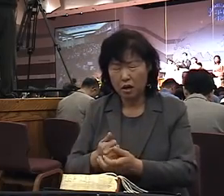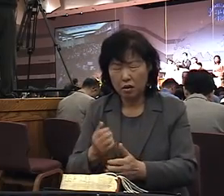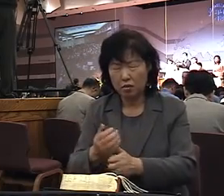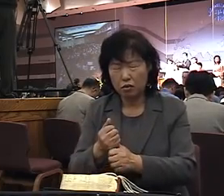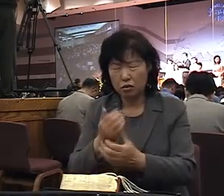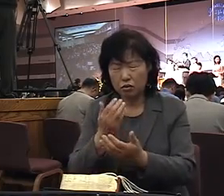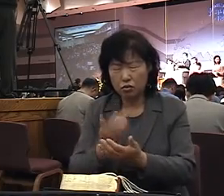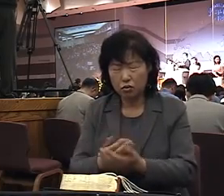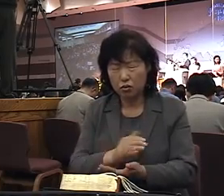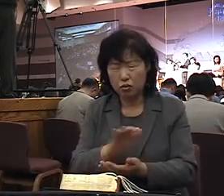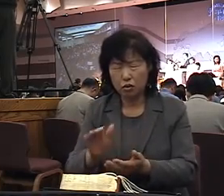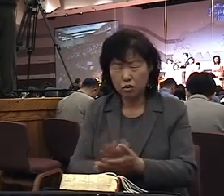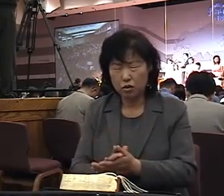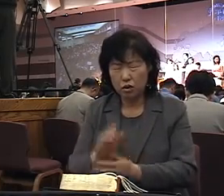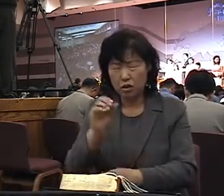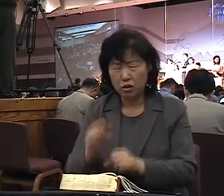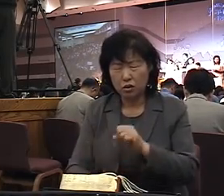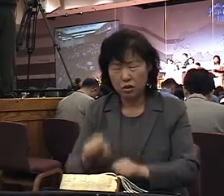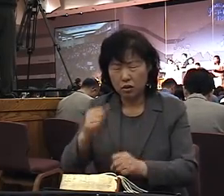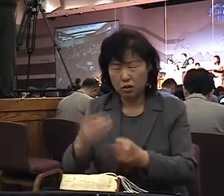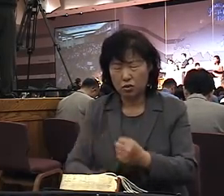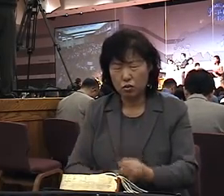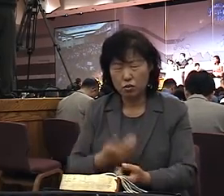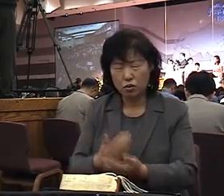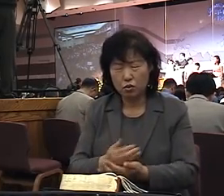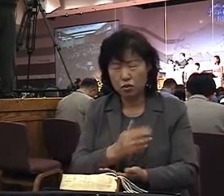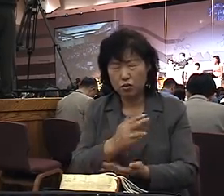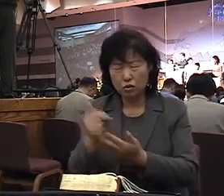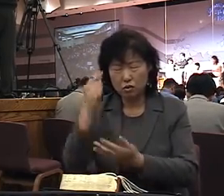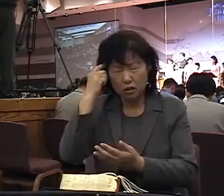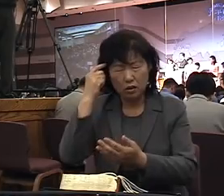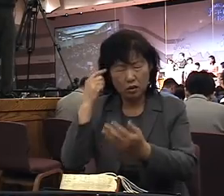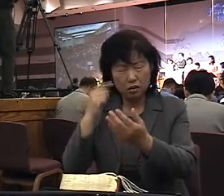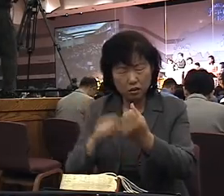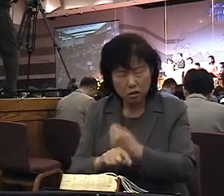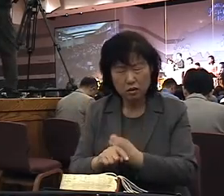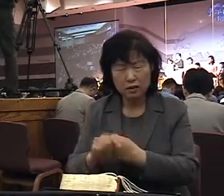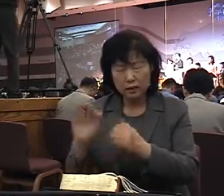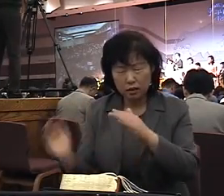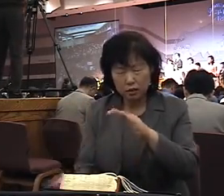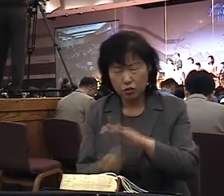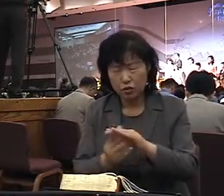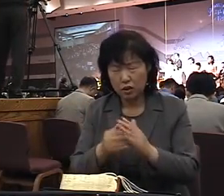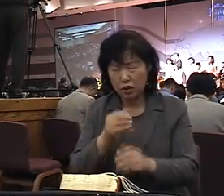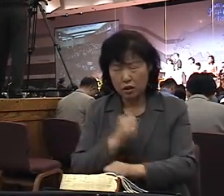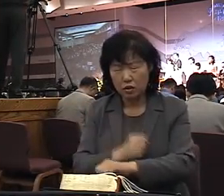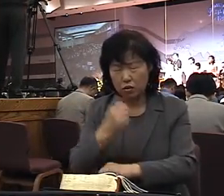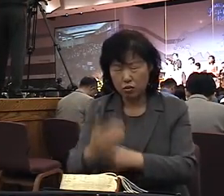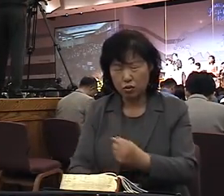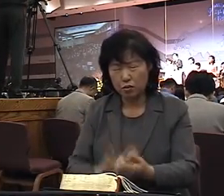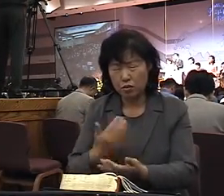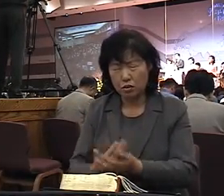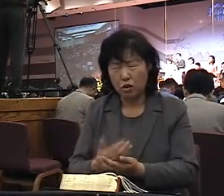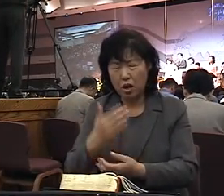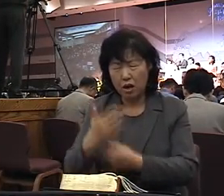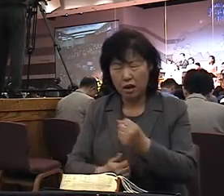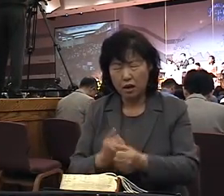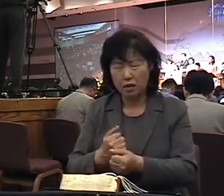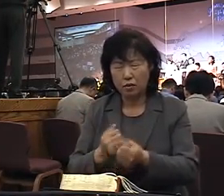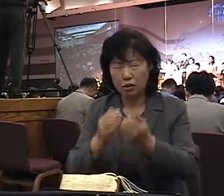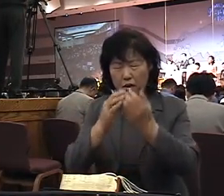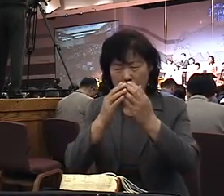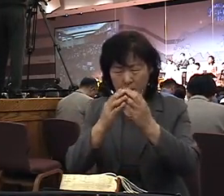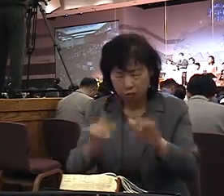아버지, 역사해 주시옵소서. 아버지 불쌍히 여겨주시고 주님 피 묻은 오른손으로